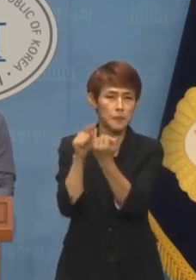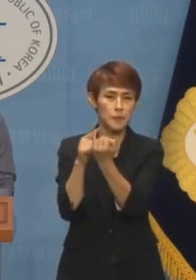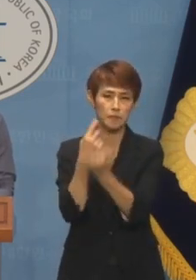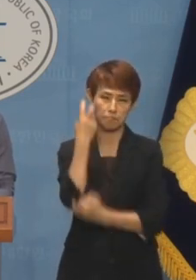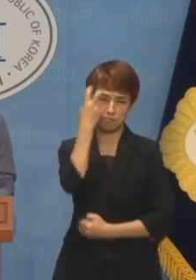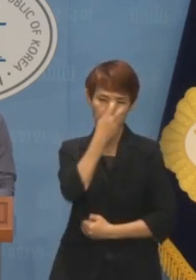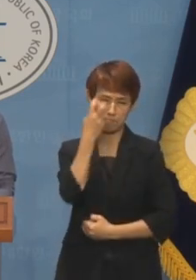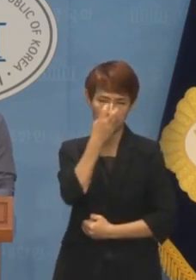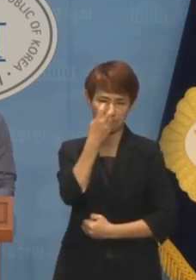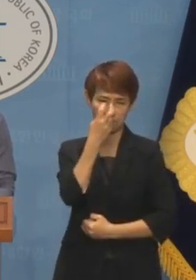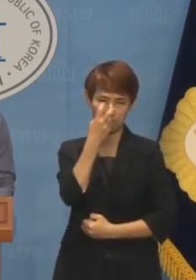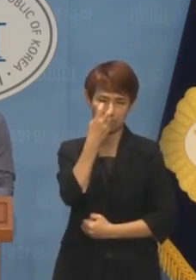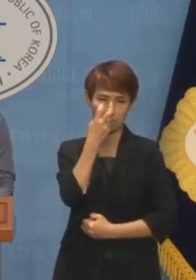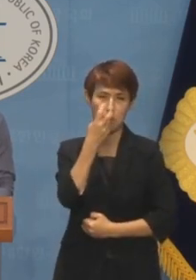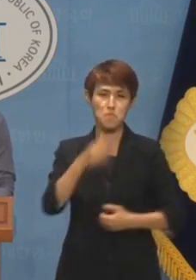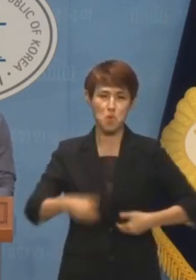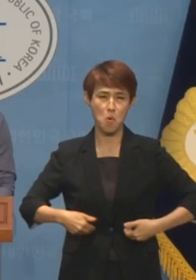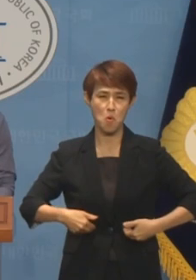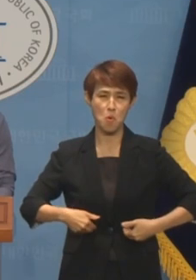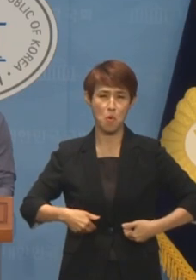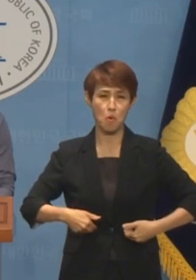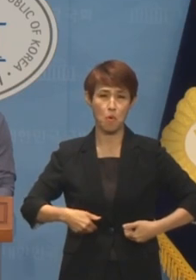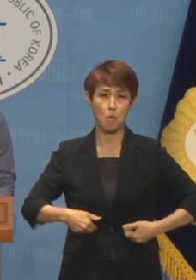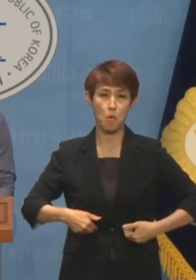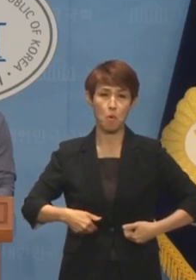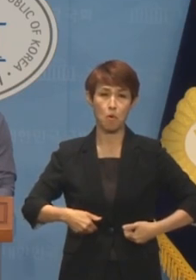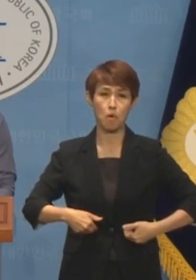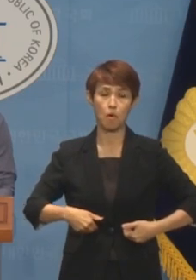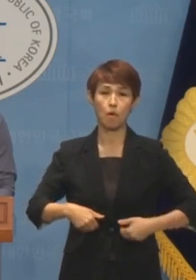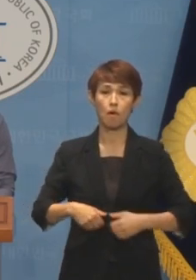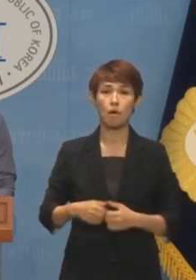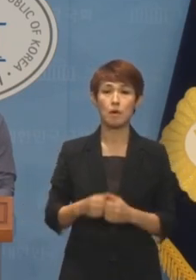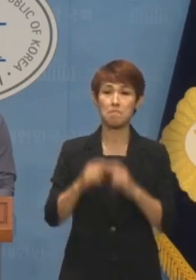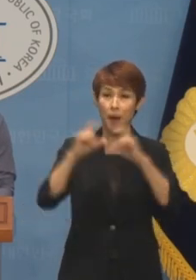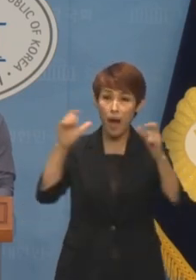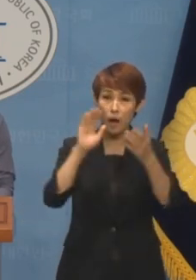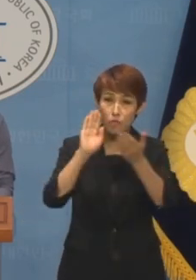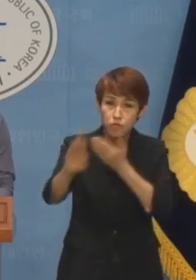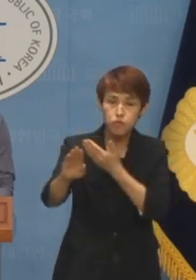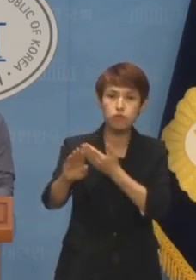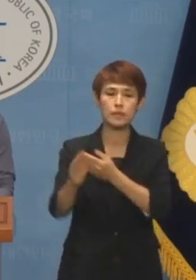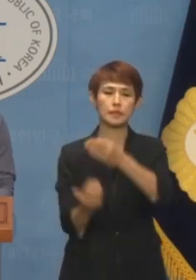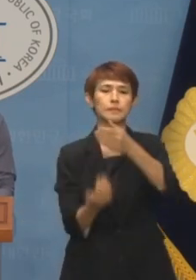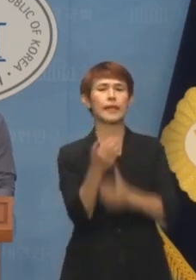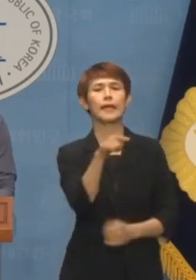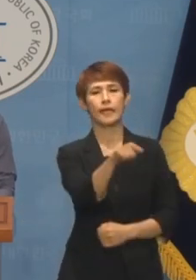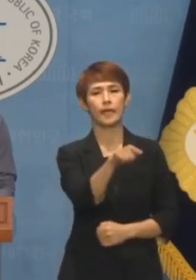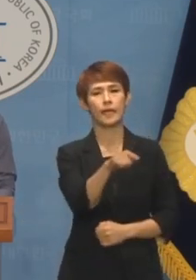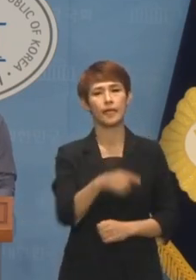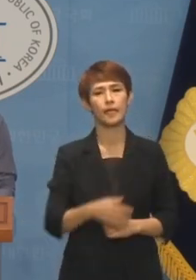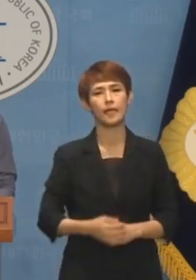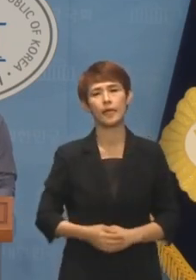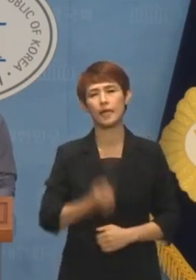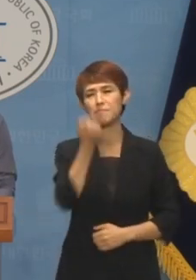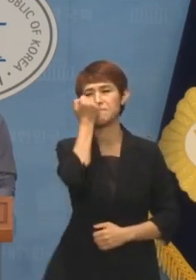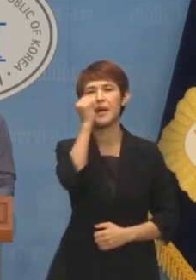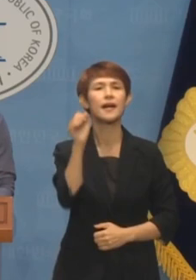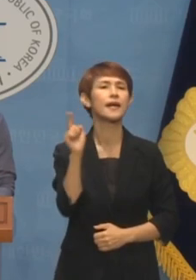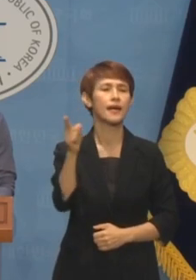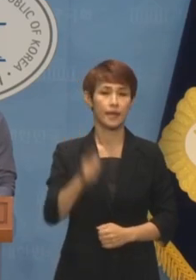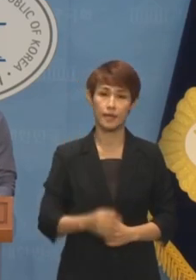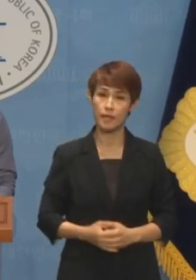수사가 언급된 지 불과 10여일 만에 일어난 사태들이니 누가 보더라도 이유는 뻔하지